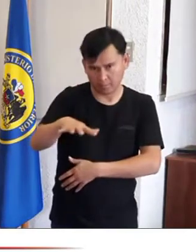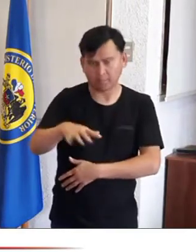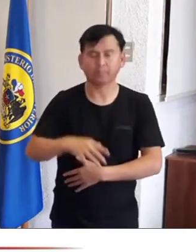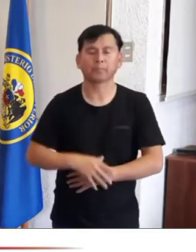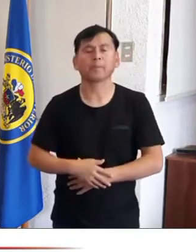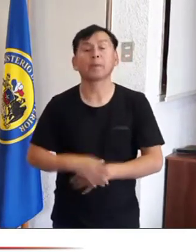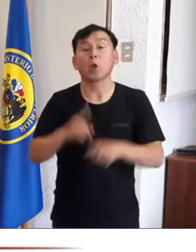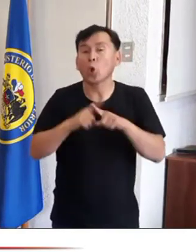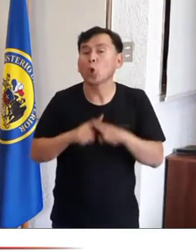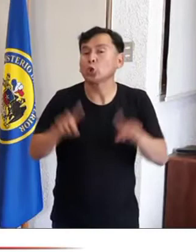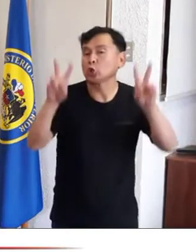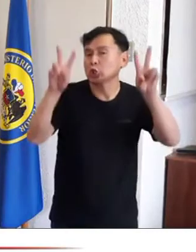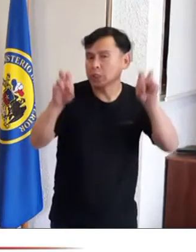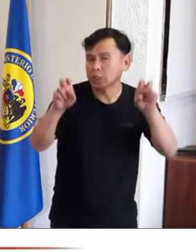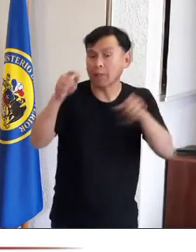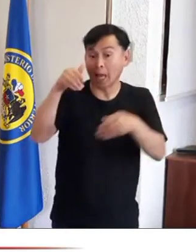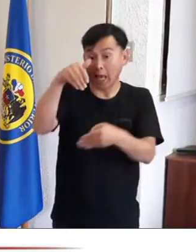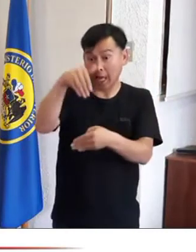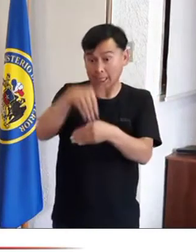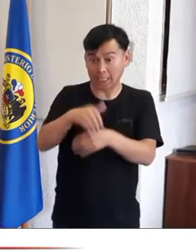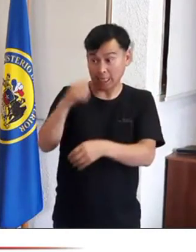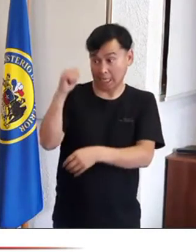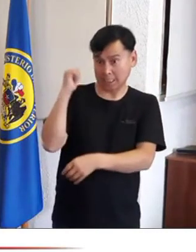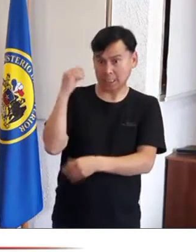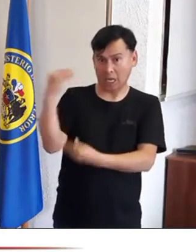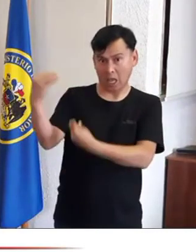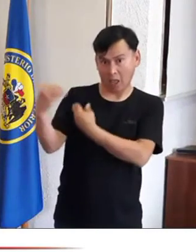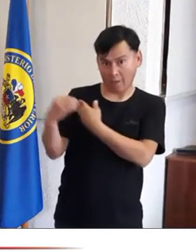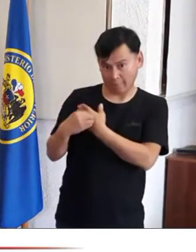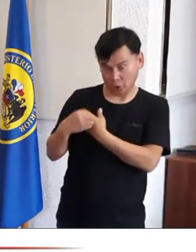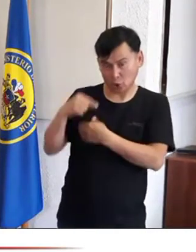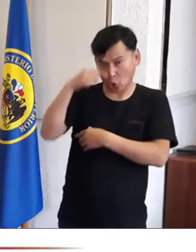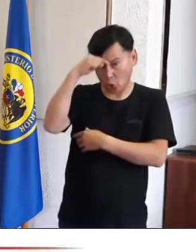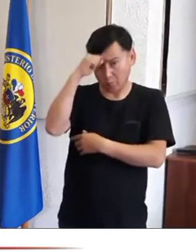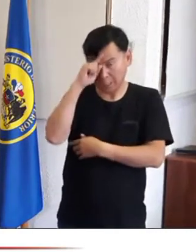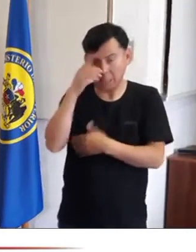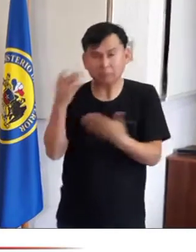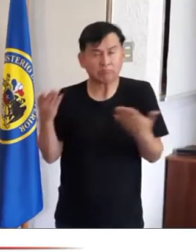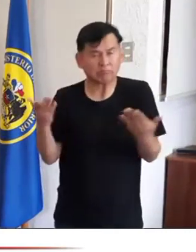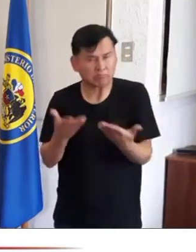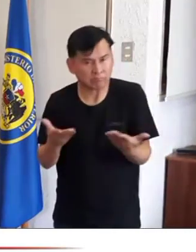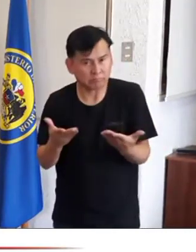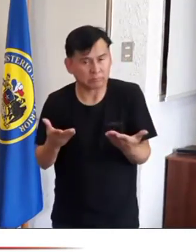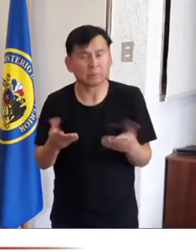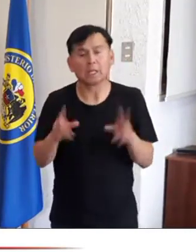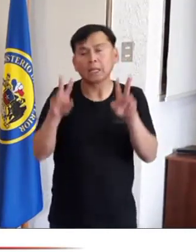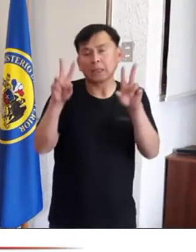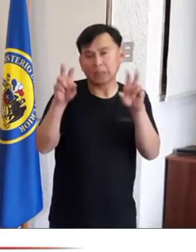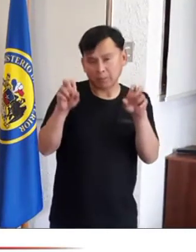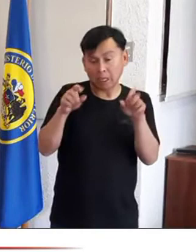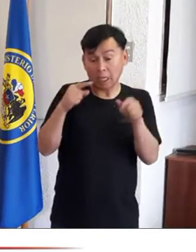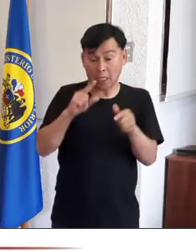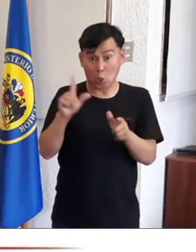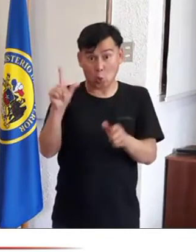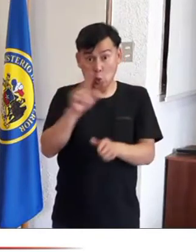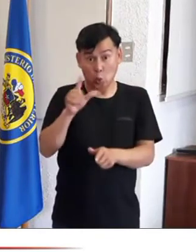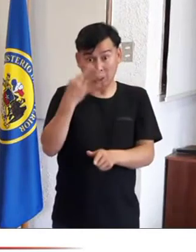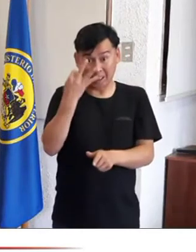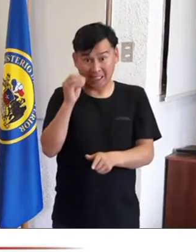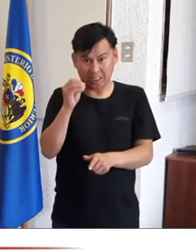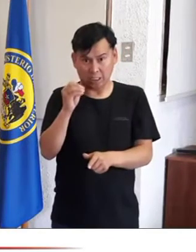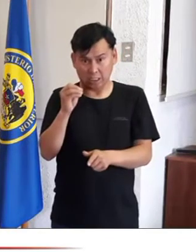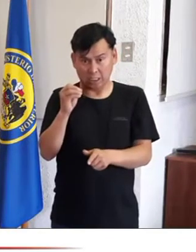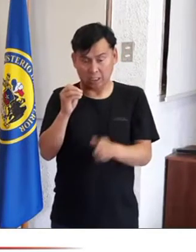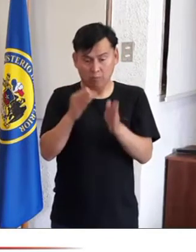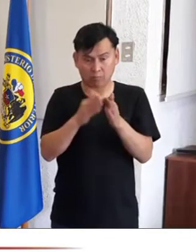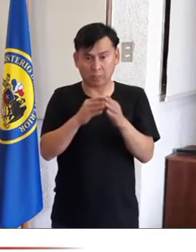de las medidas que nos informan durante la tarde de ayer que tomó el Hospital Regional Coyhaique tiene que ver con que desde este lunes 30